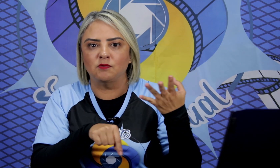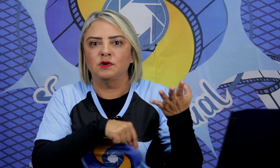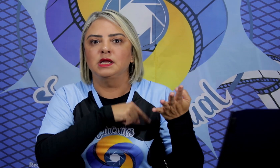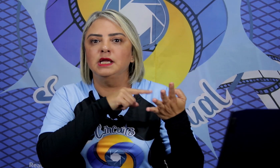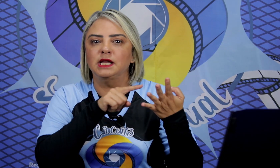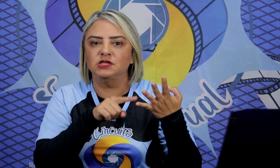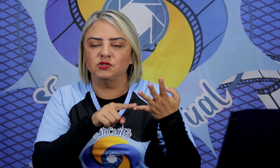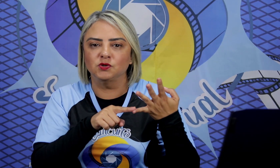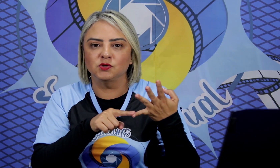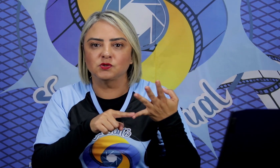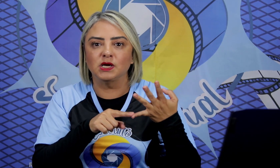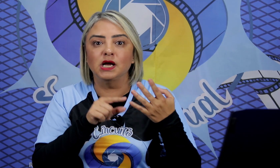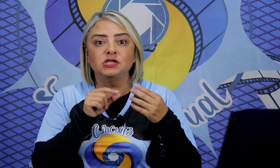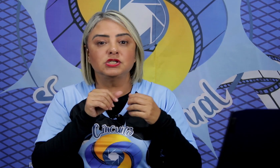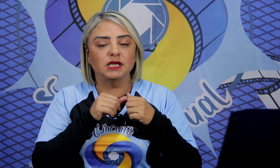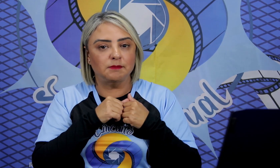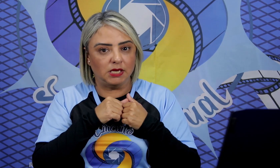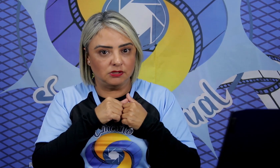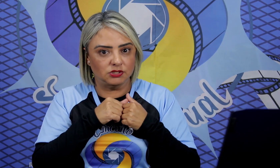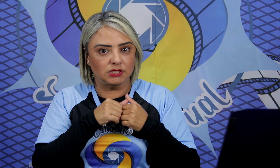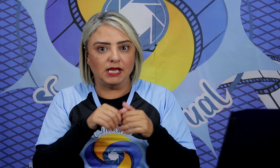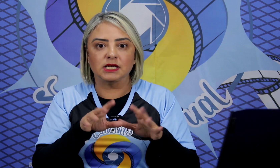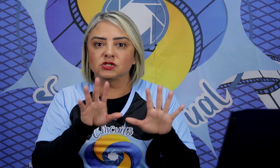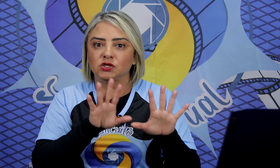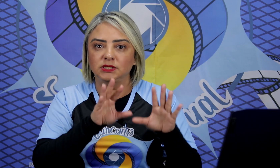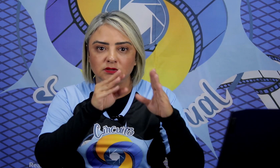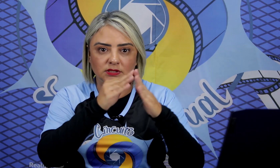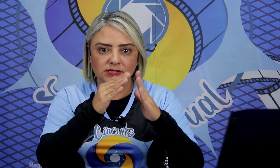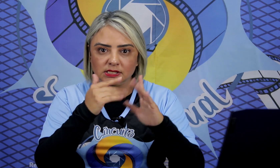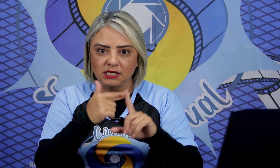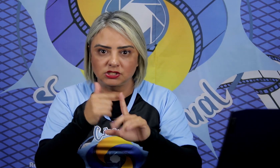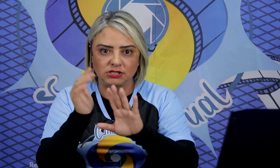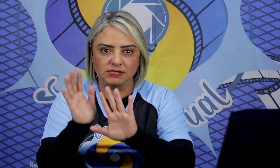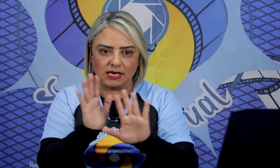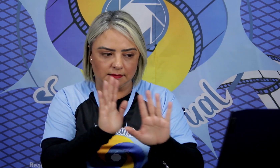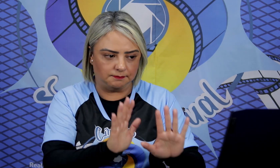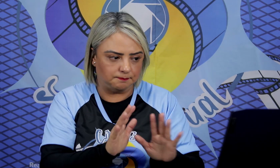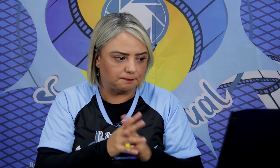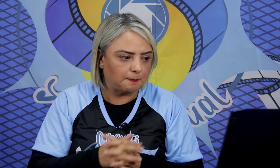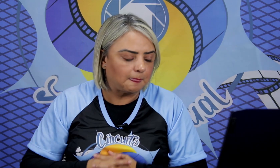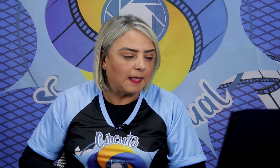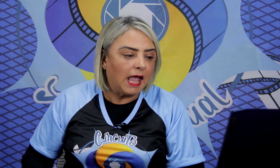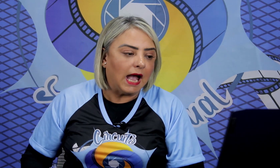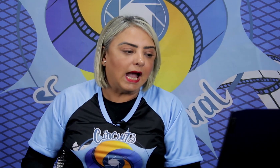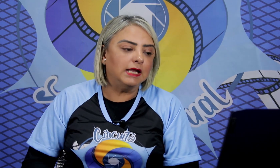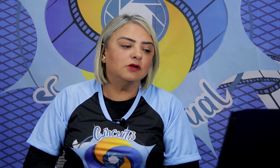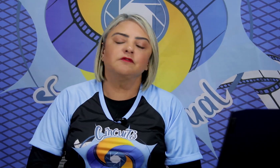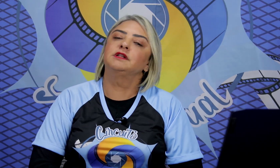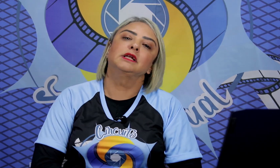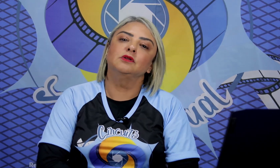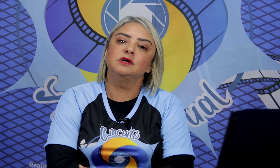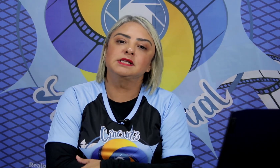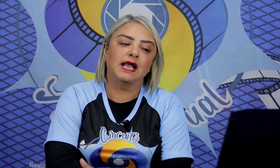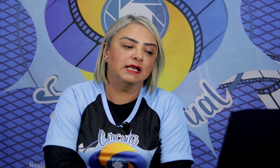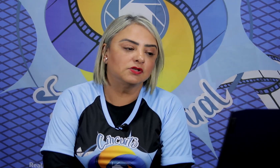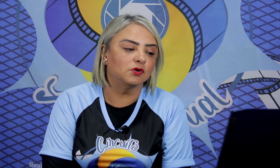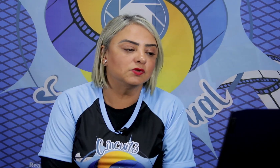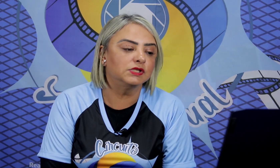e religioso, antigamente era só dentro das igrejinhas lá. Aí, em 92, realizou o